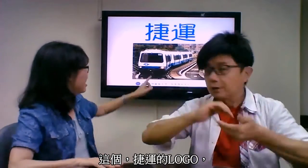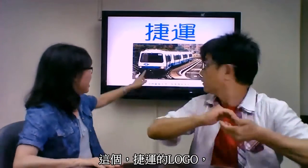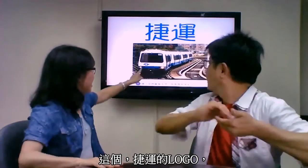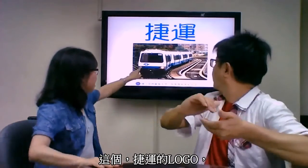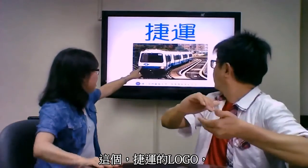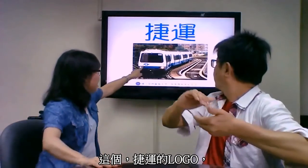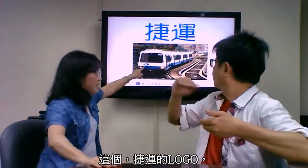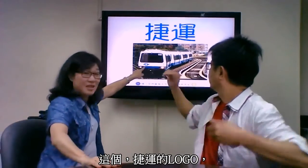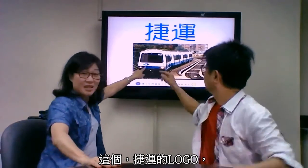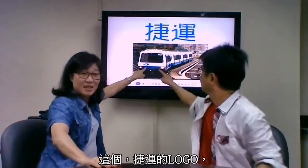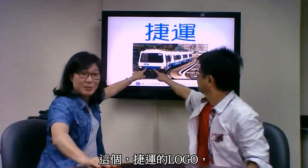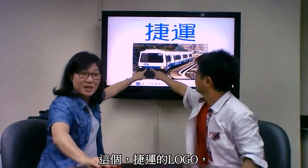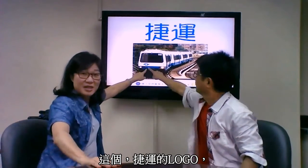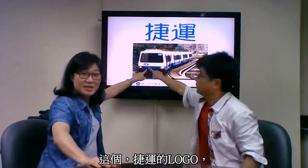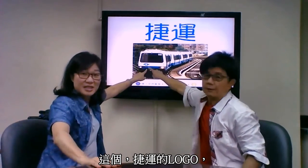个，有没有看到这一个？